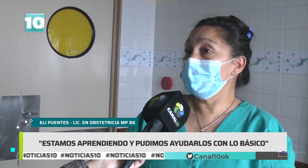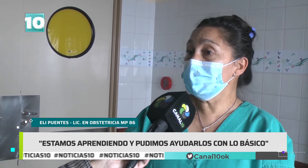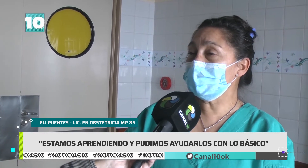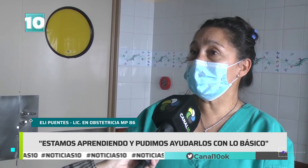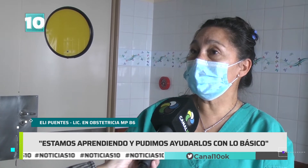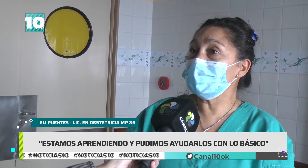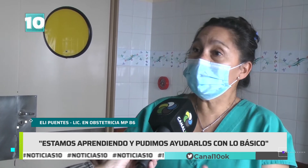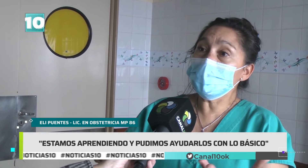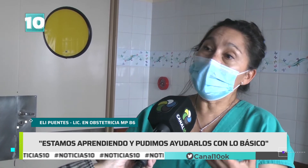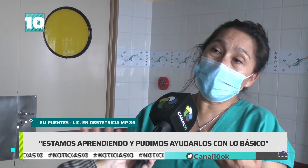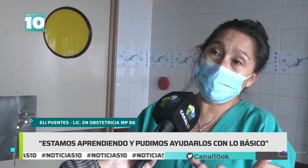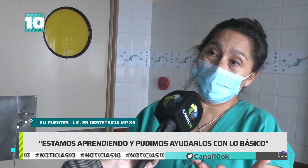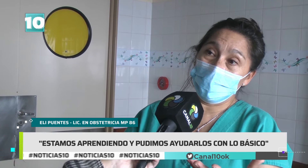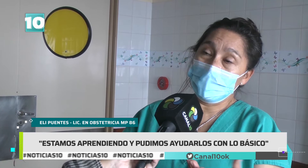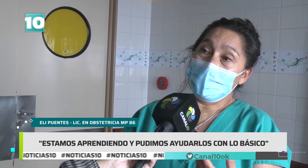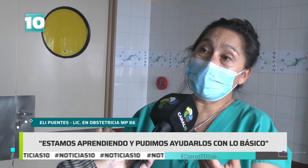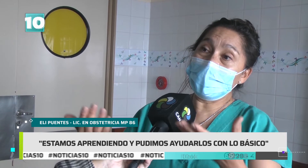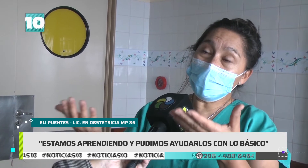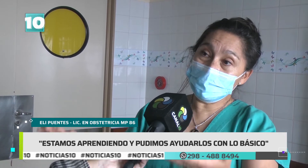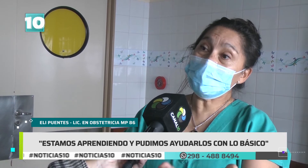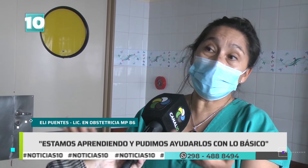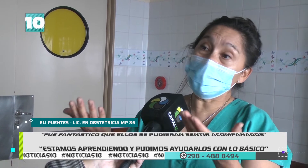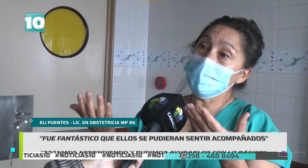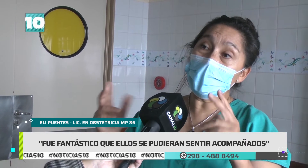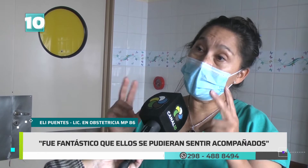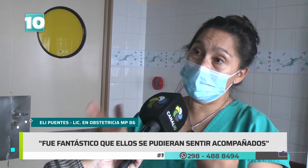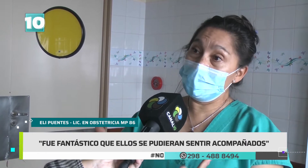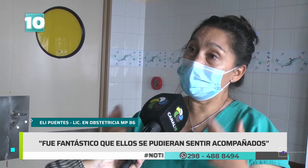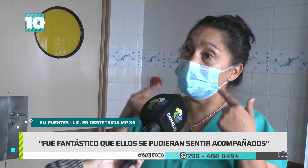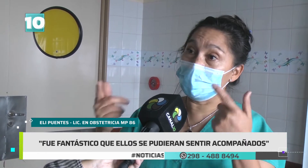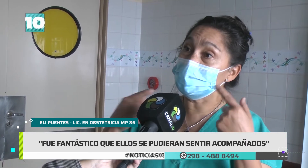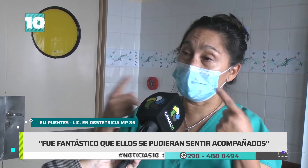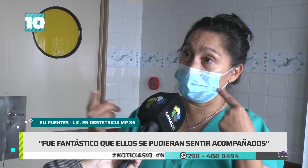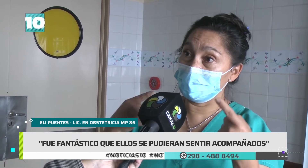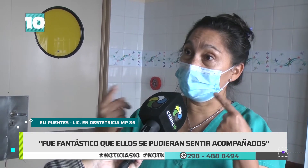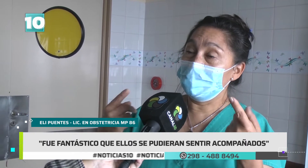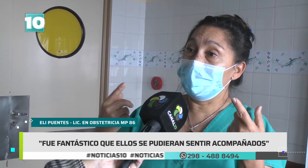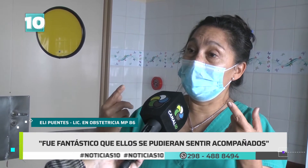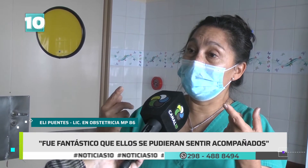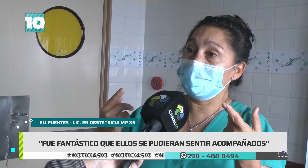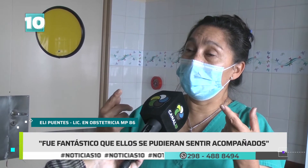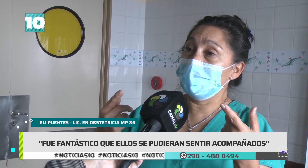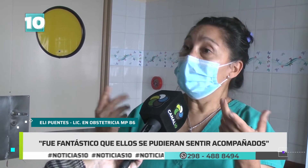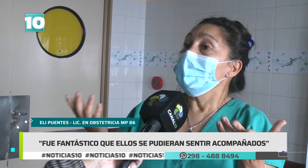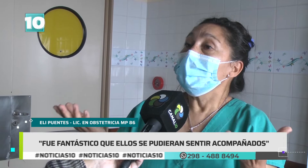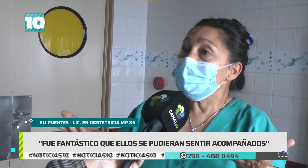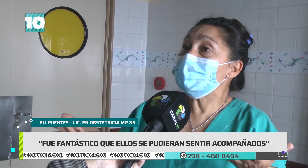entonces si yo no aprendo a que alguien que no habla como nosotros se